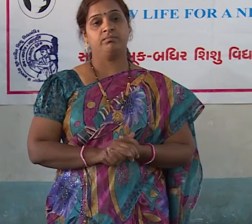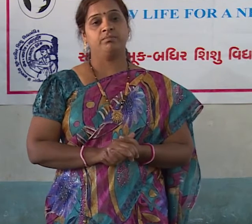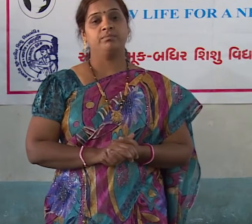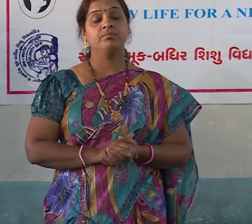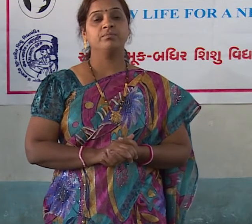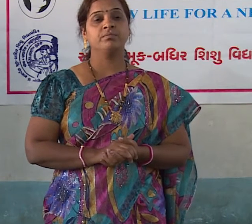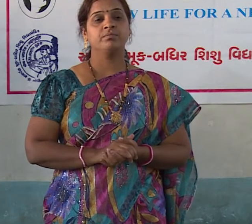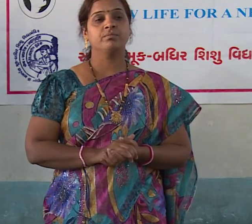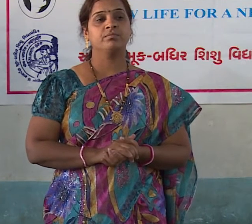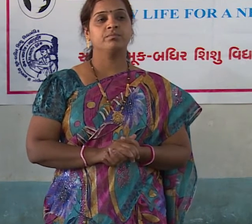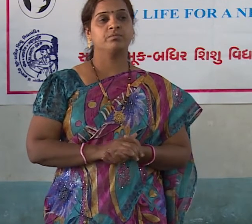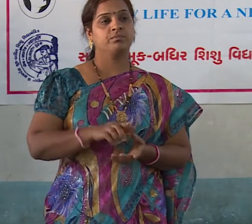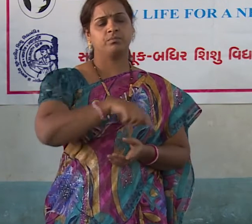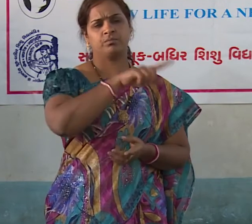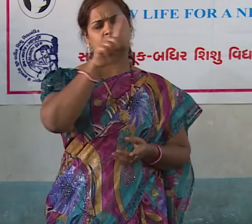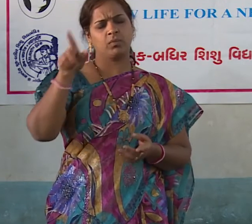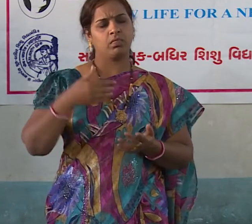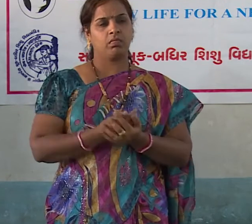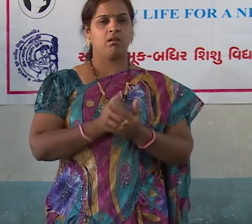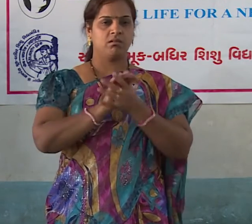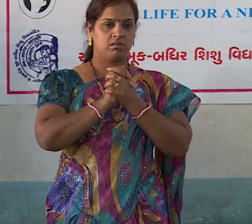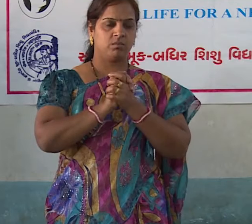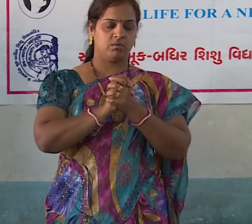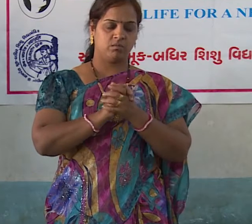संबंध अपने परमात्मा के साथ जोड़ लिए